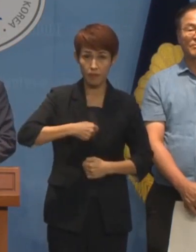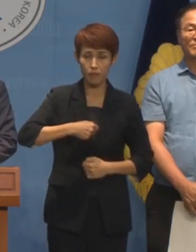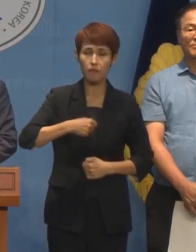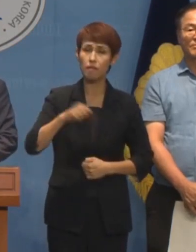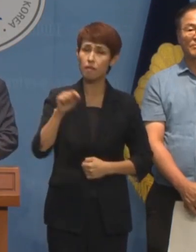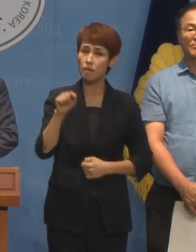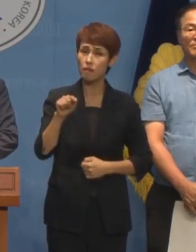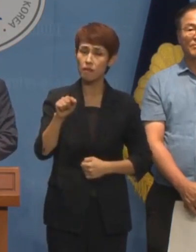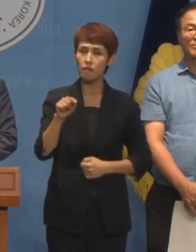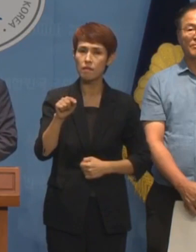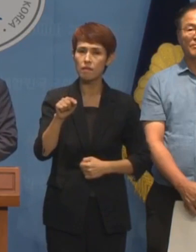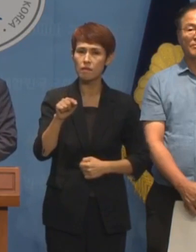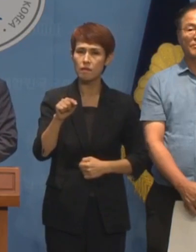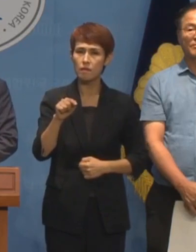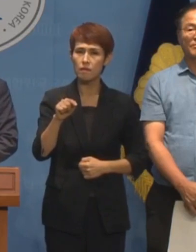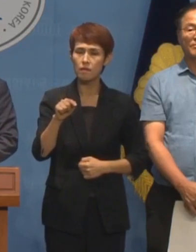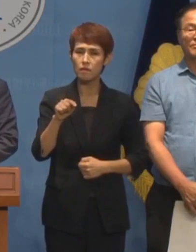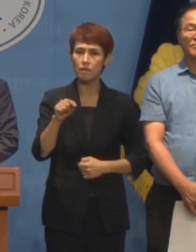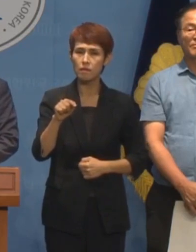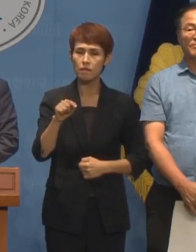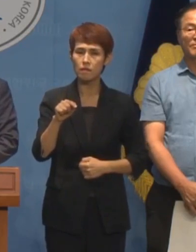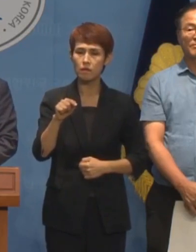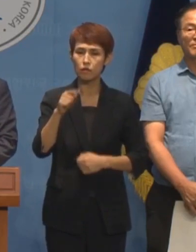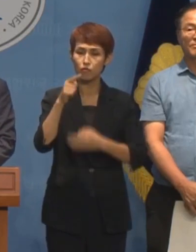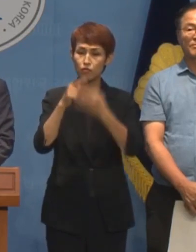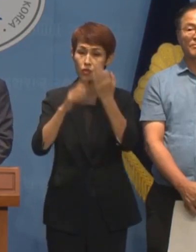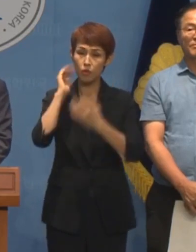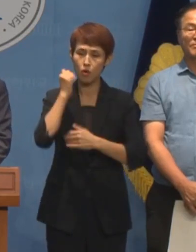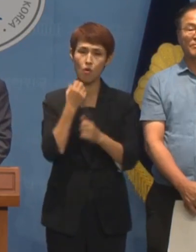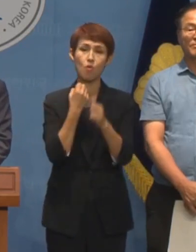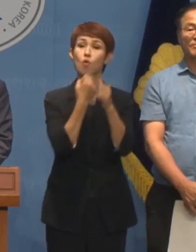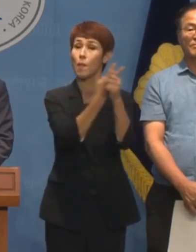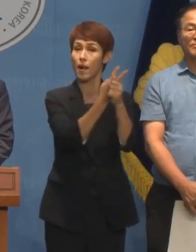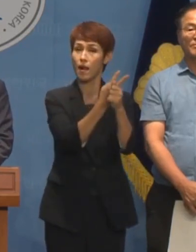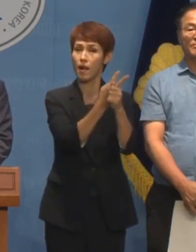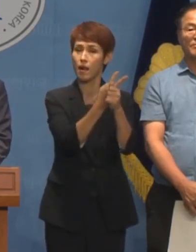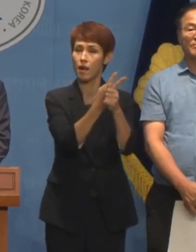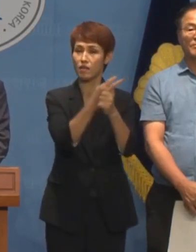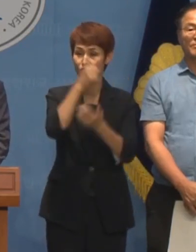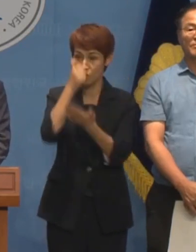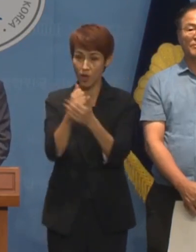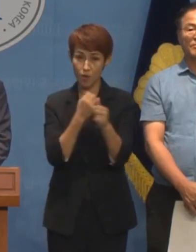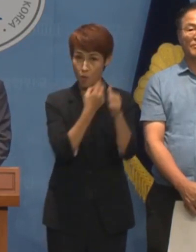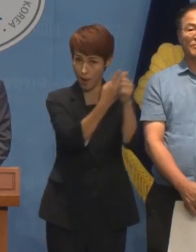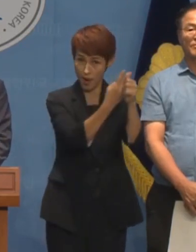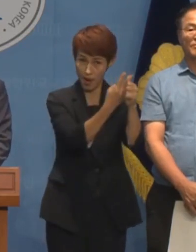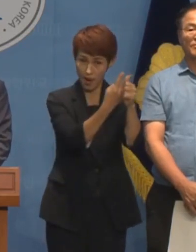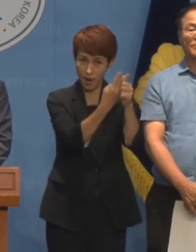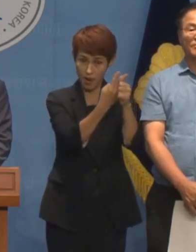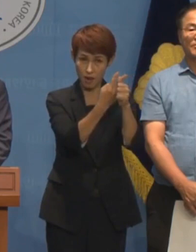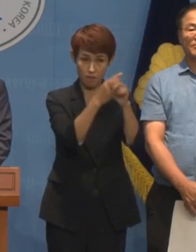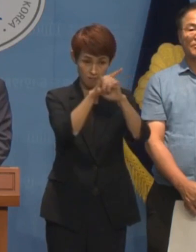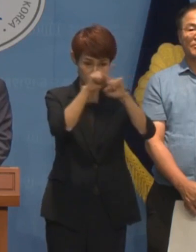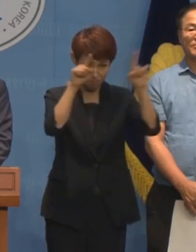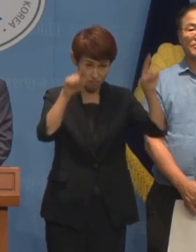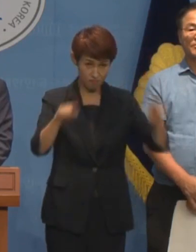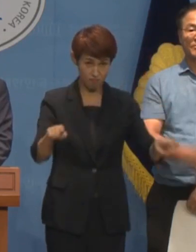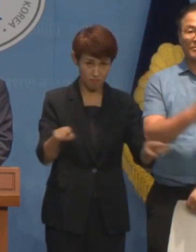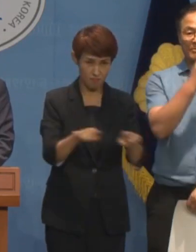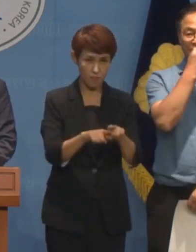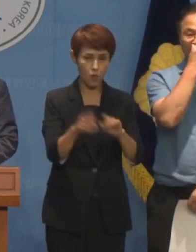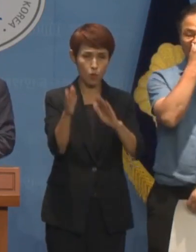인해서 고발을 당했는데, 그 고발된 고발장이 다시